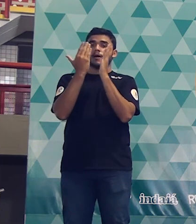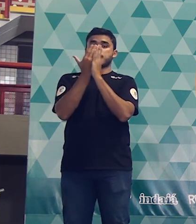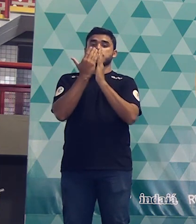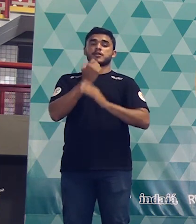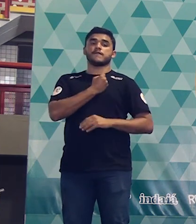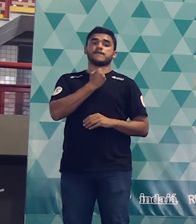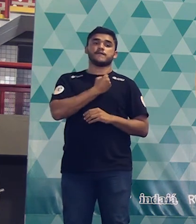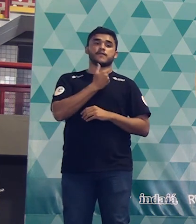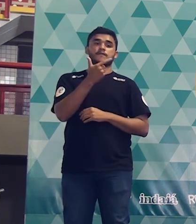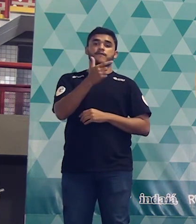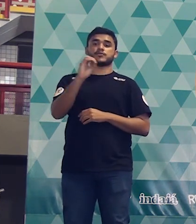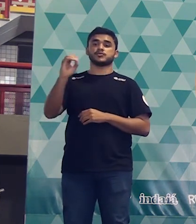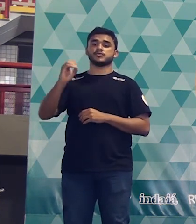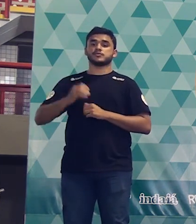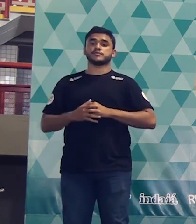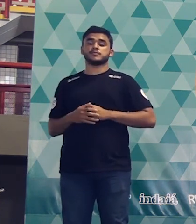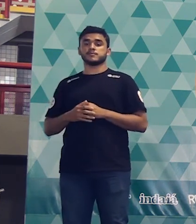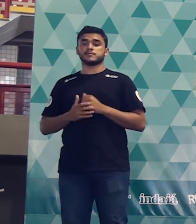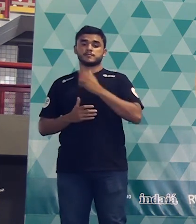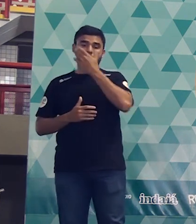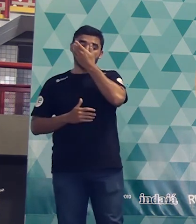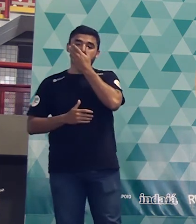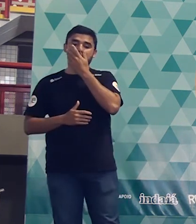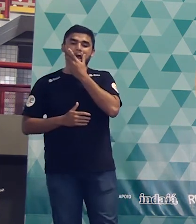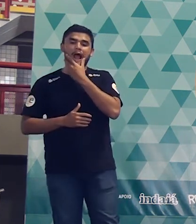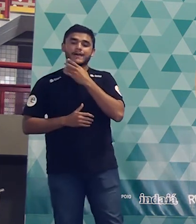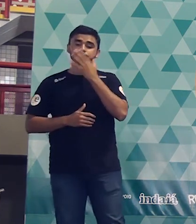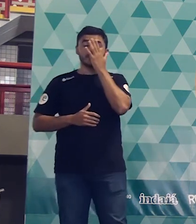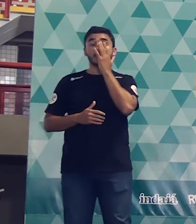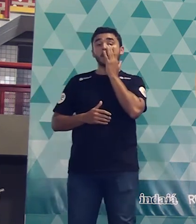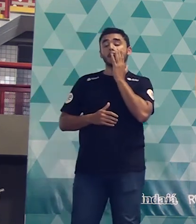fato do que é opinião. Se eu digo assim,